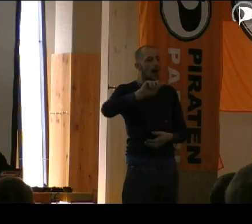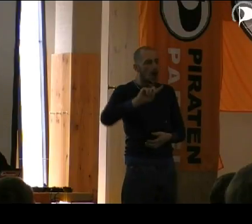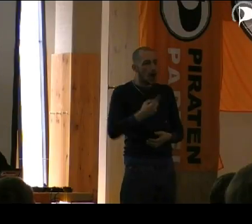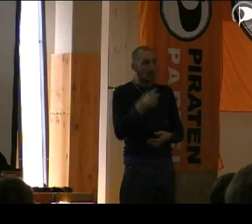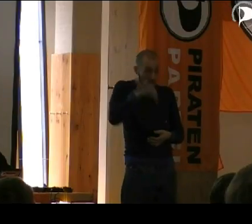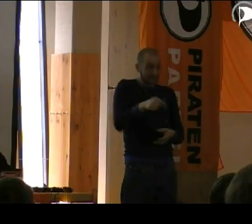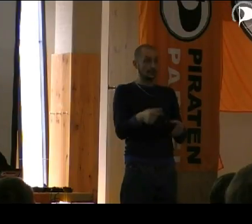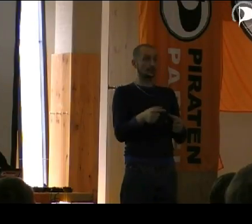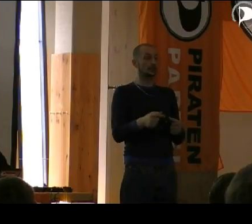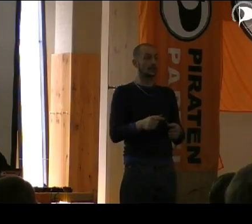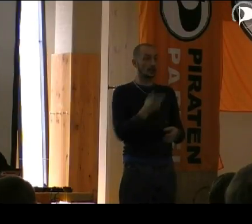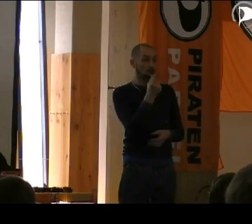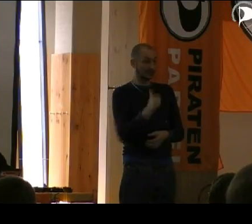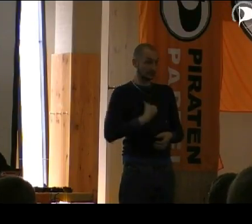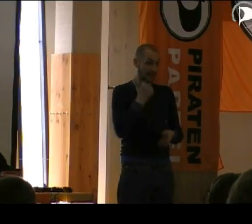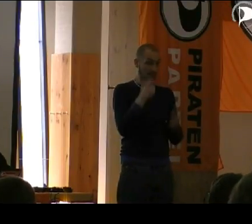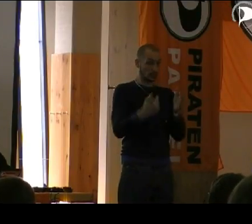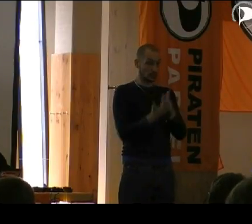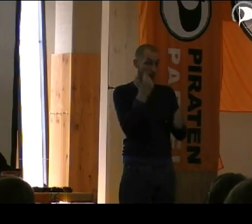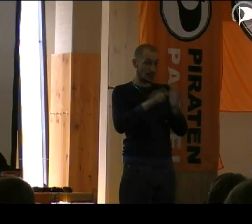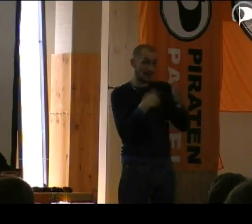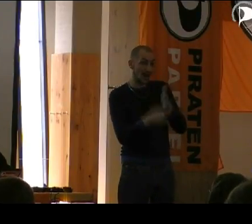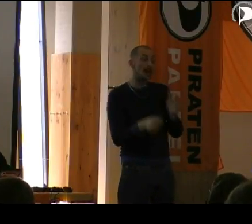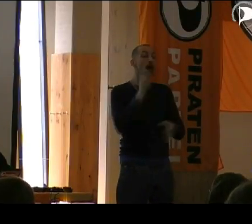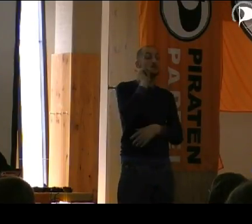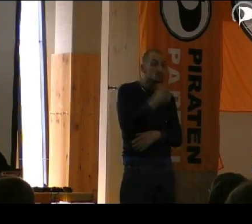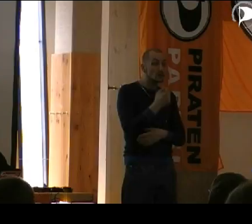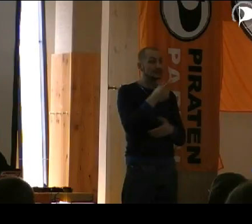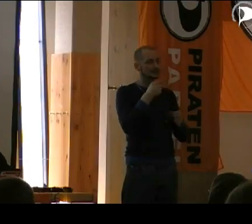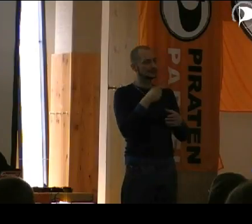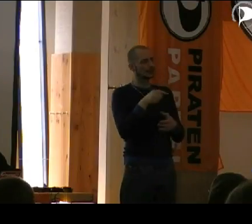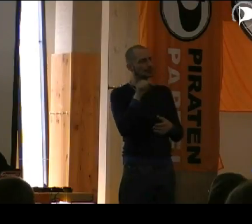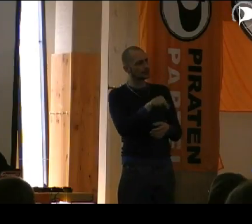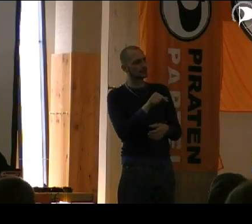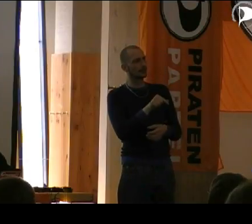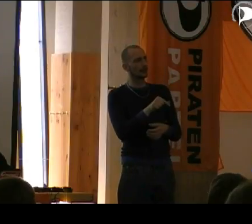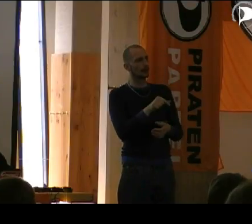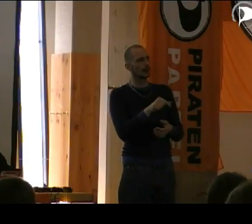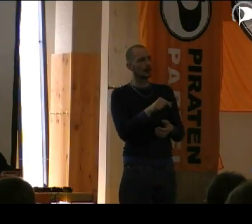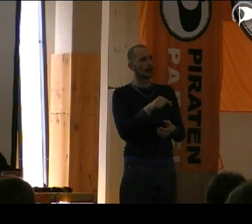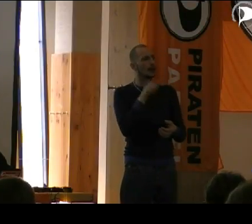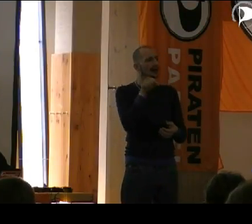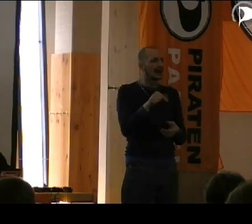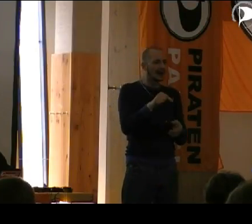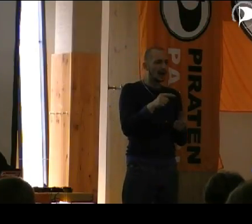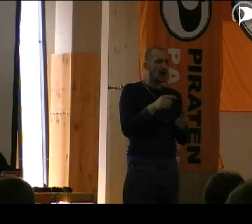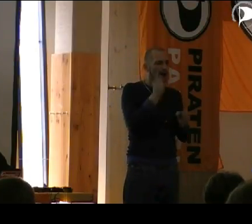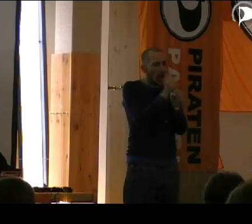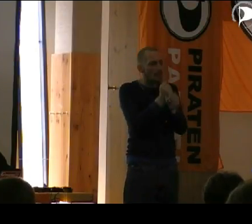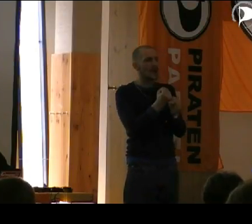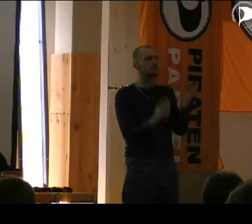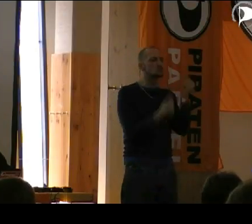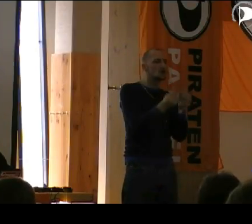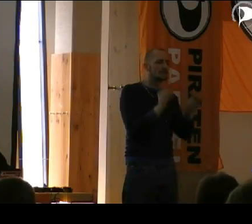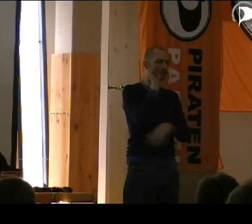dem augen wir müssen uns einfach in diese richtung aus professionalität einstellen und da ist